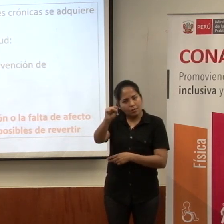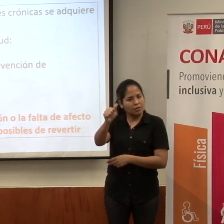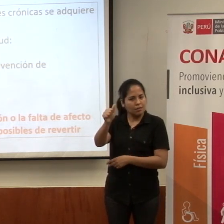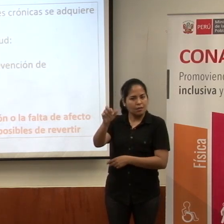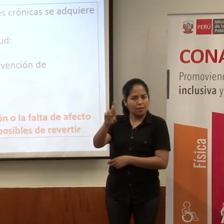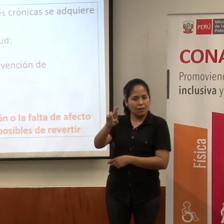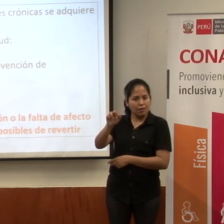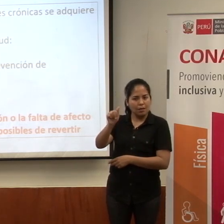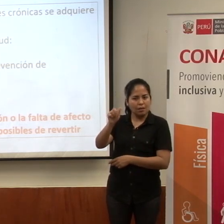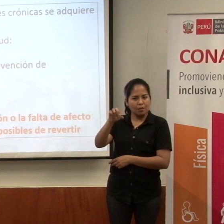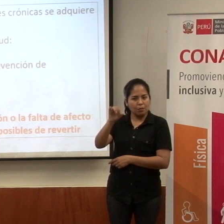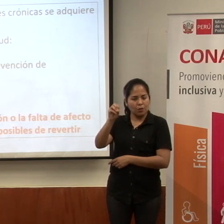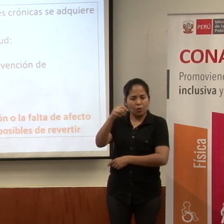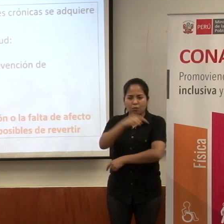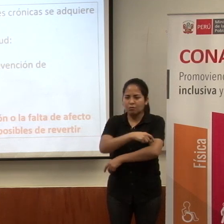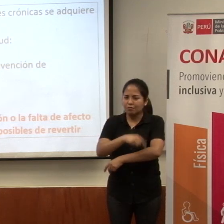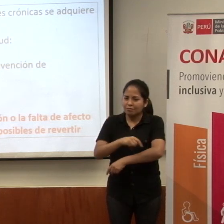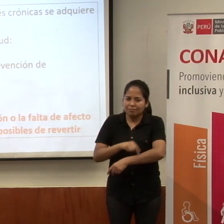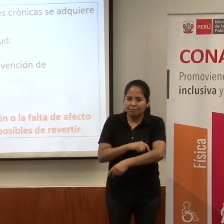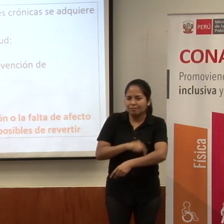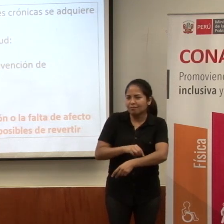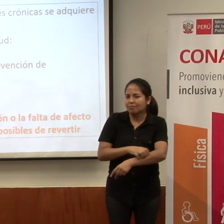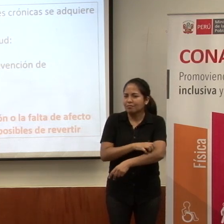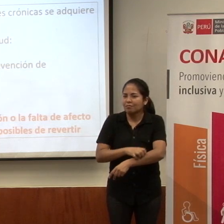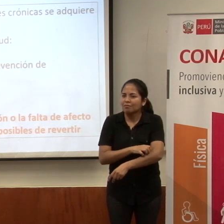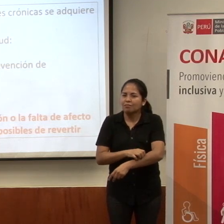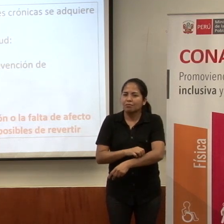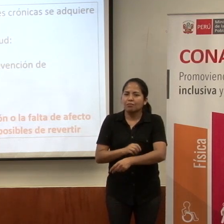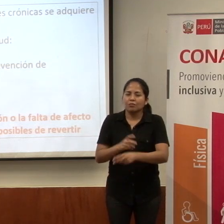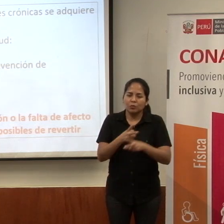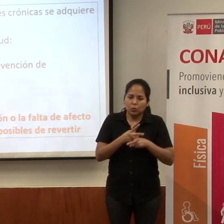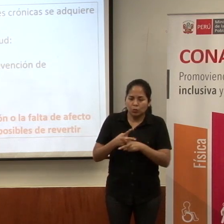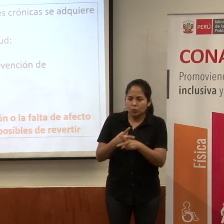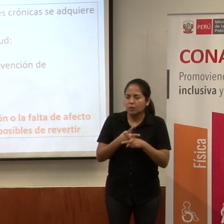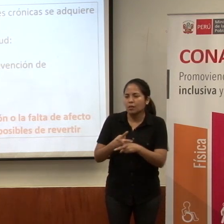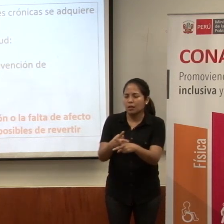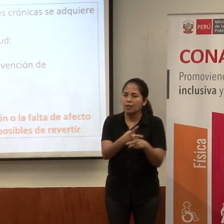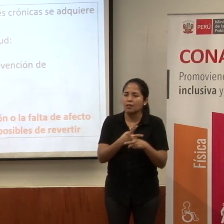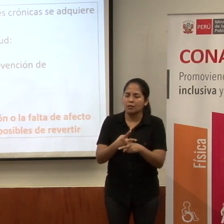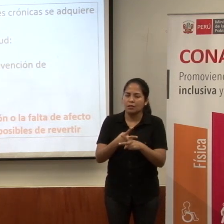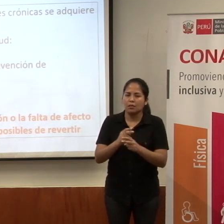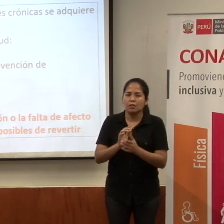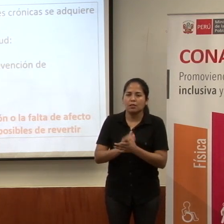azotando. Desde ya les digo cuál es mi posición frente al tema.